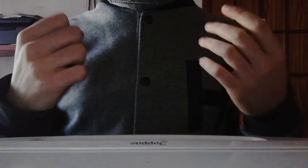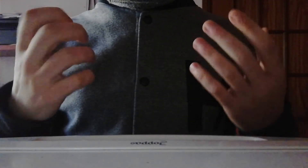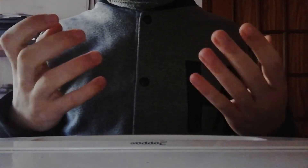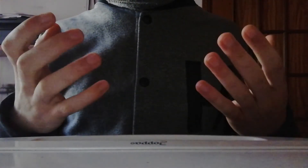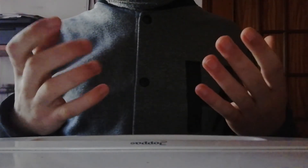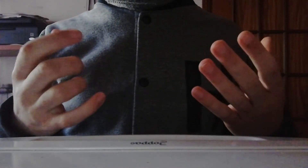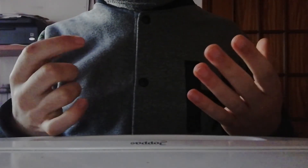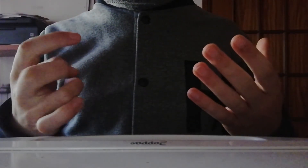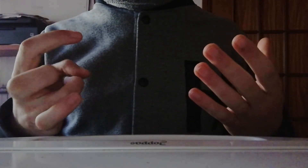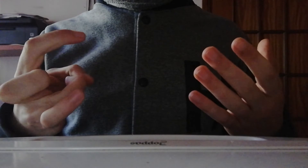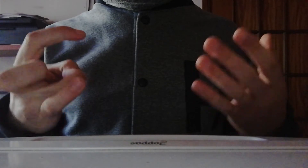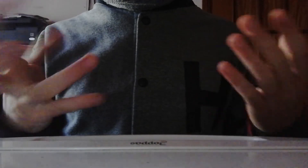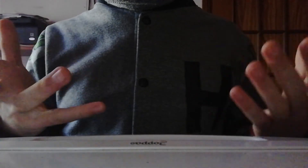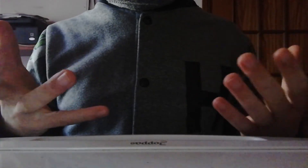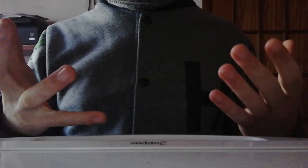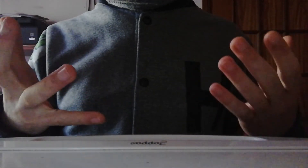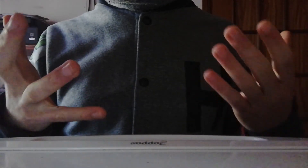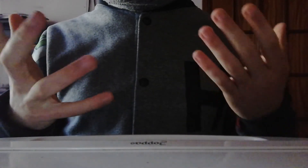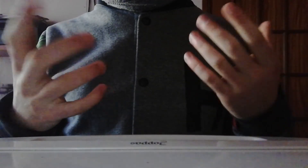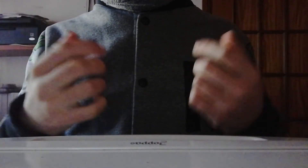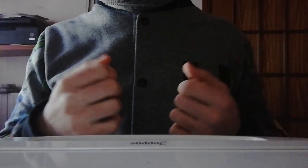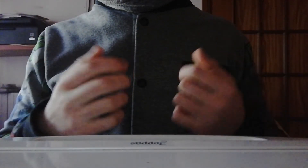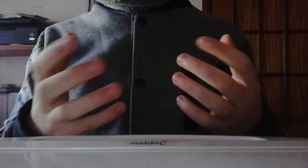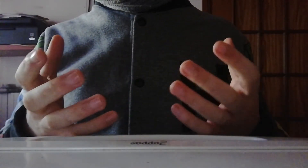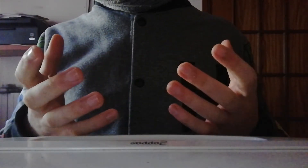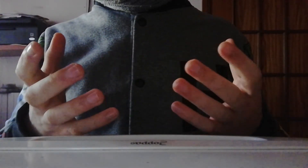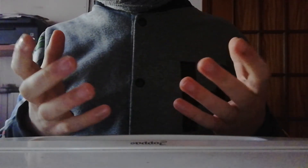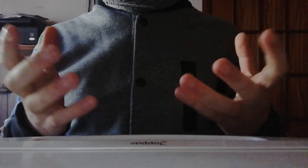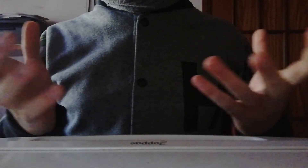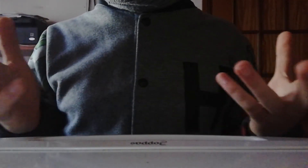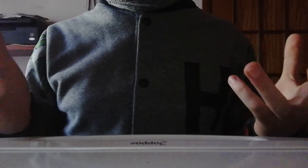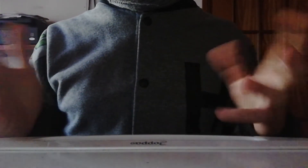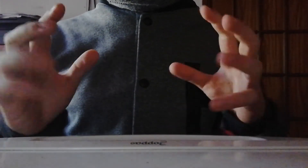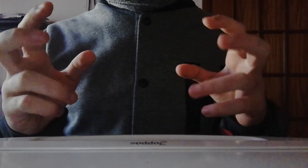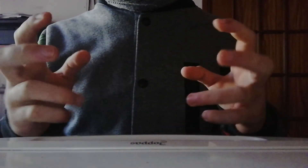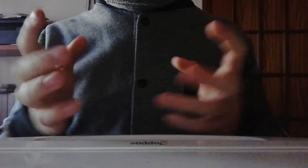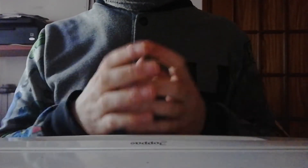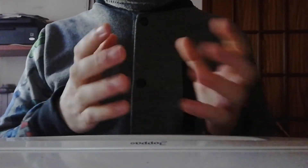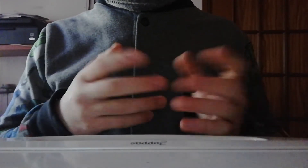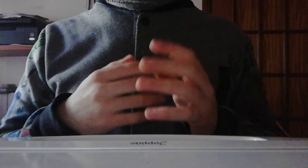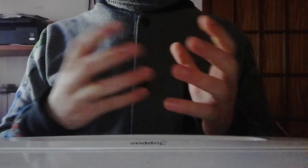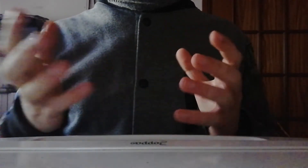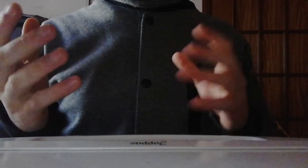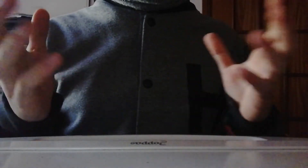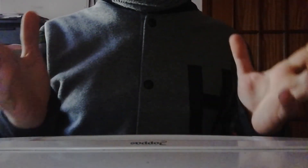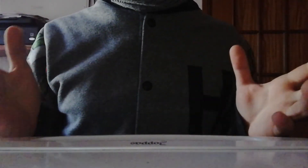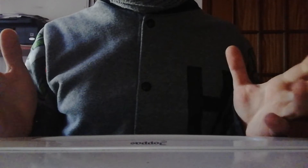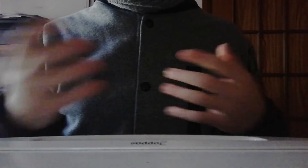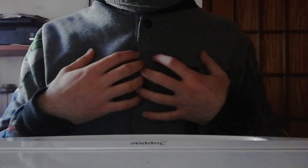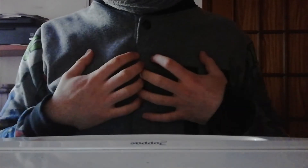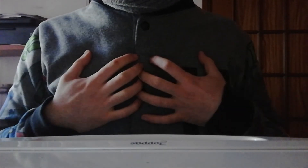perché io sì vabbè ho un pubblico di adulti comunque mi secondi di questo bene mai voterebbe pure parlare con sonorità non voglio